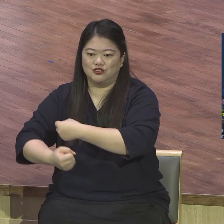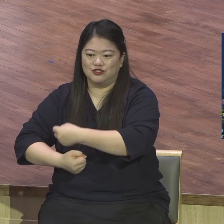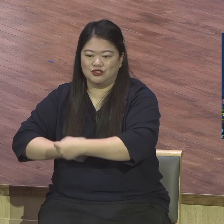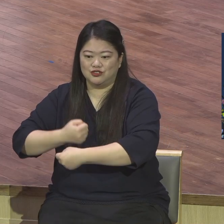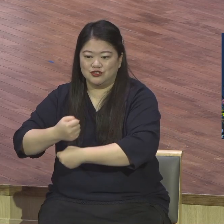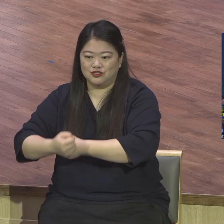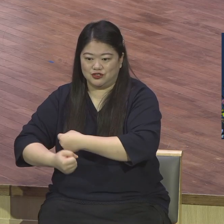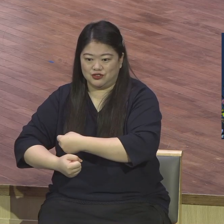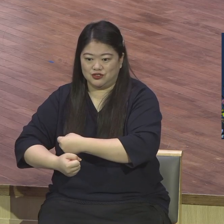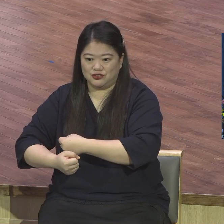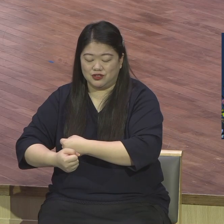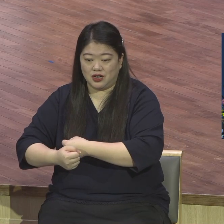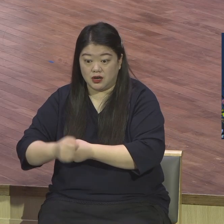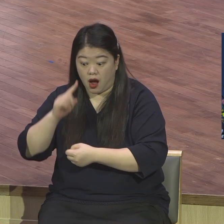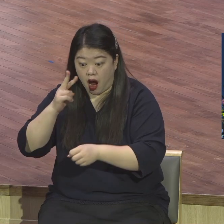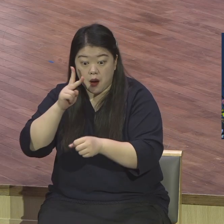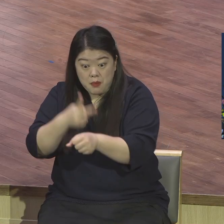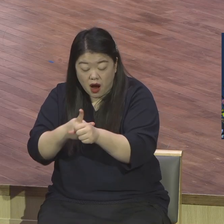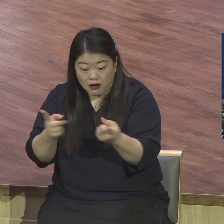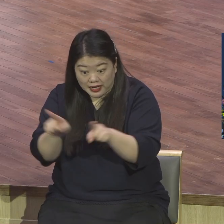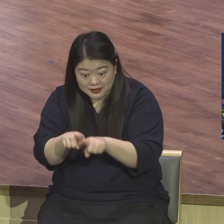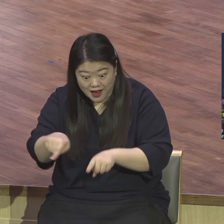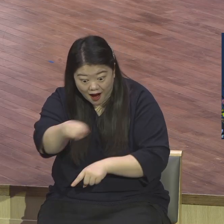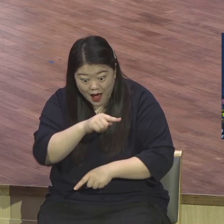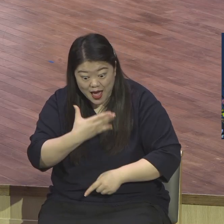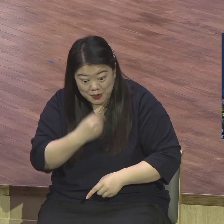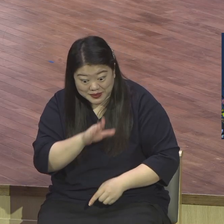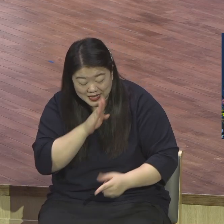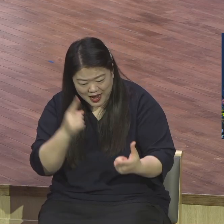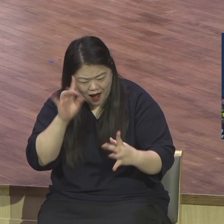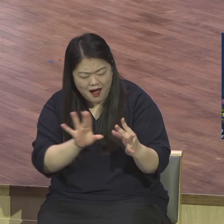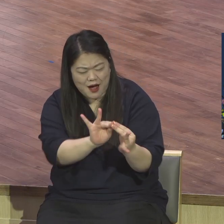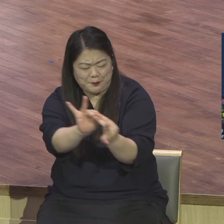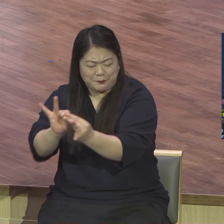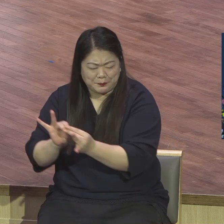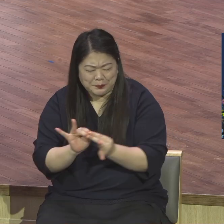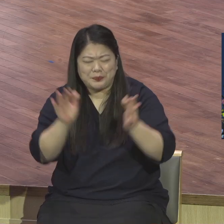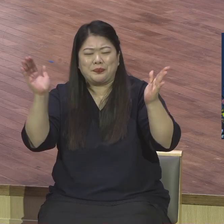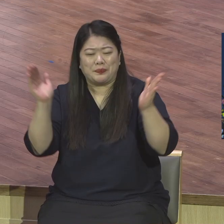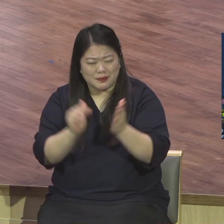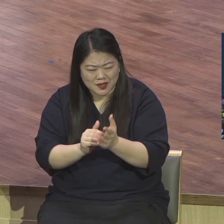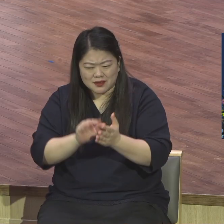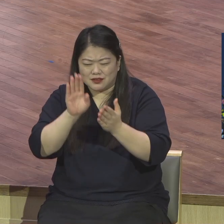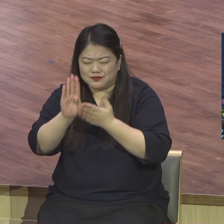너희들이 여기고 율법의 행위로 돌아가려고 하느냐.